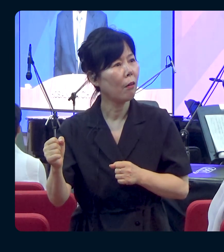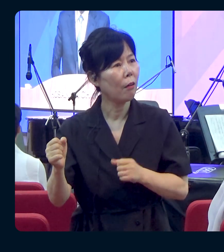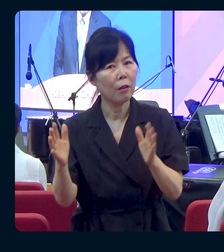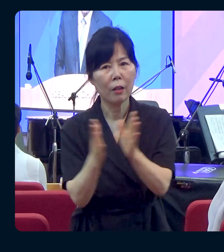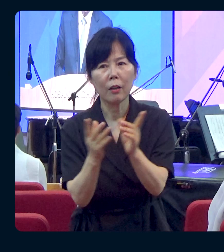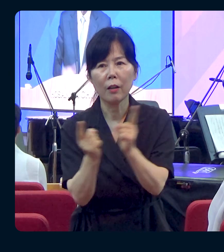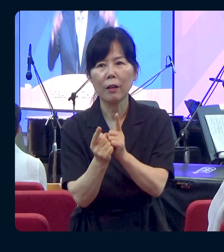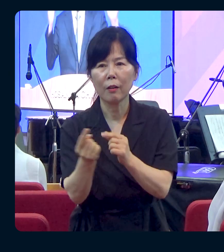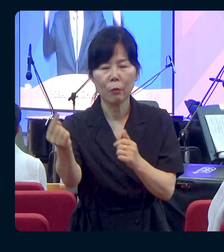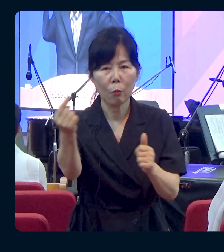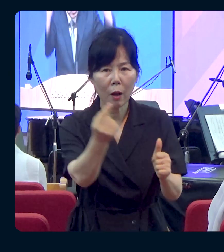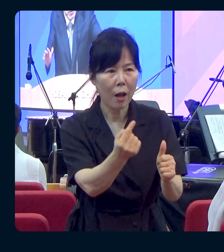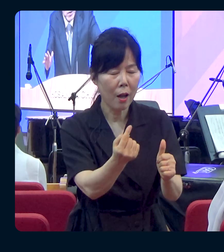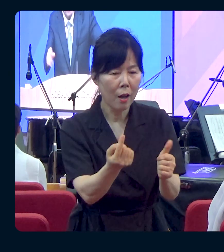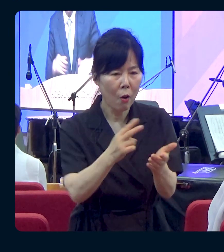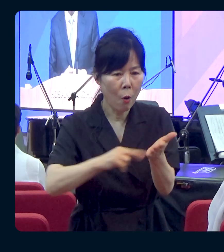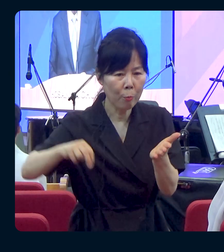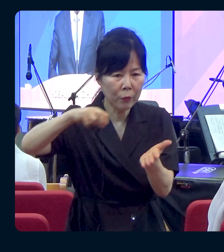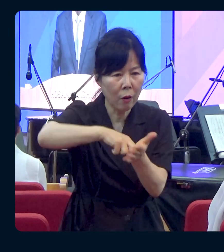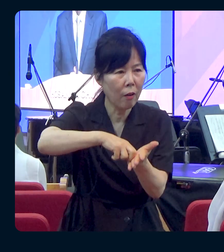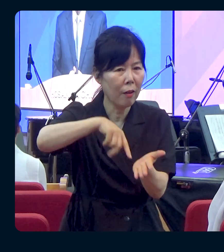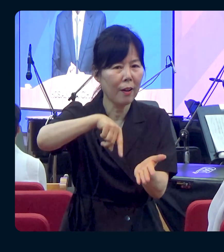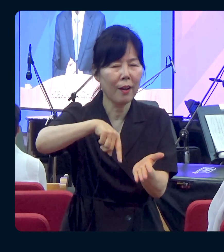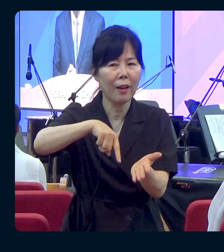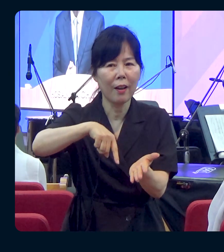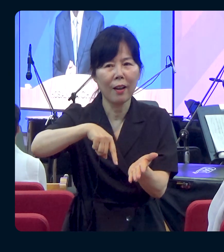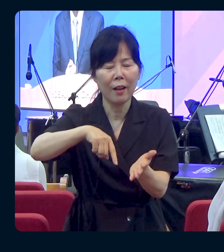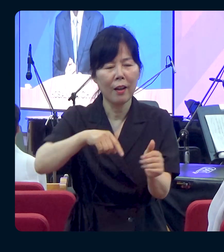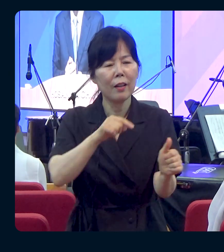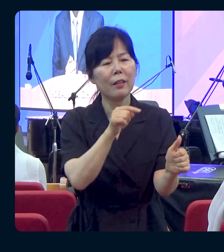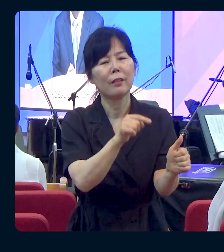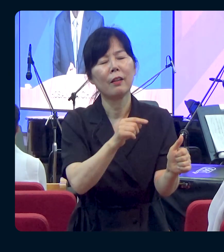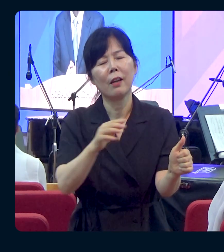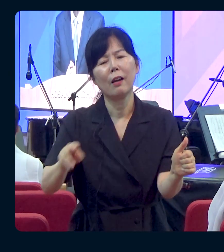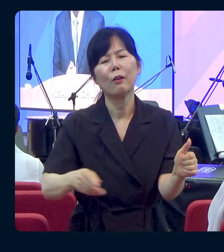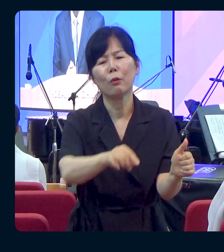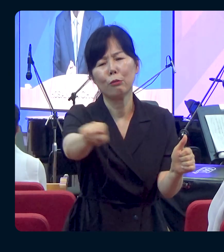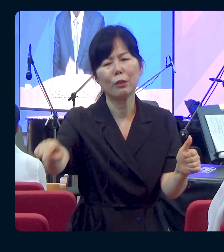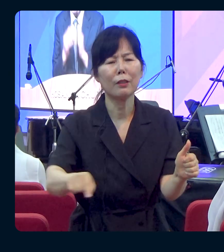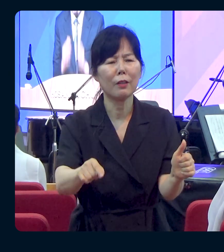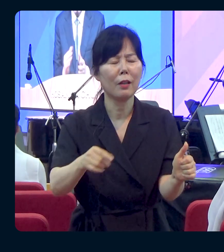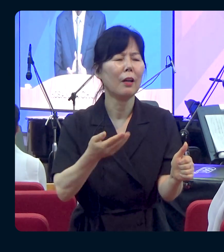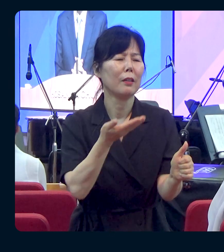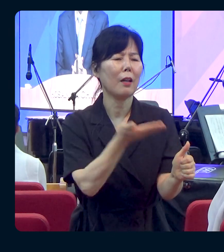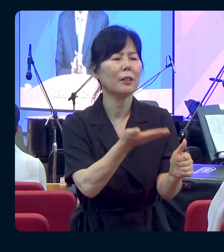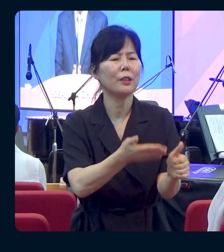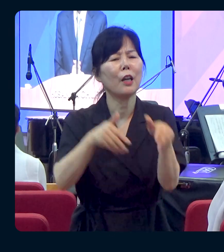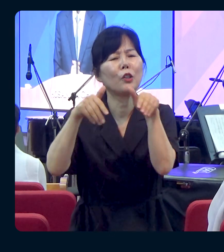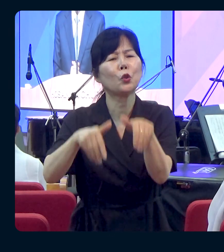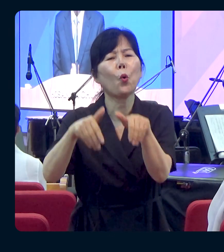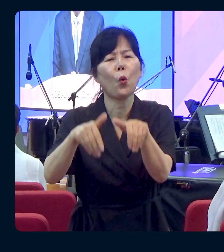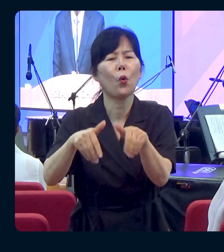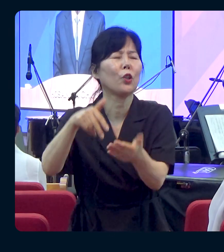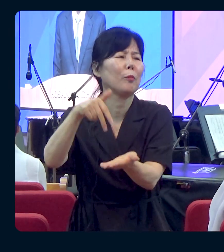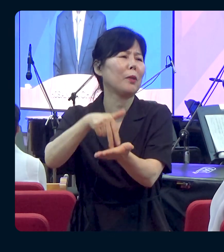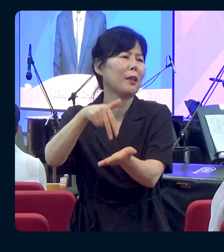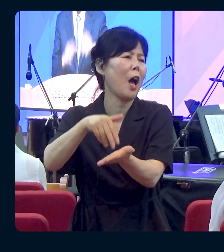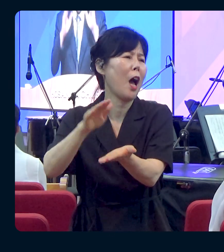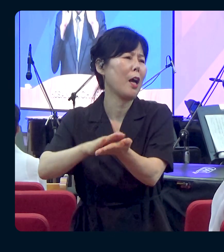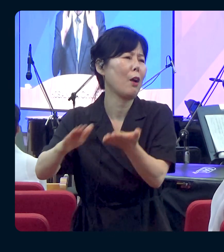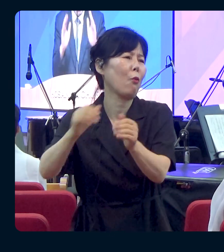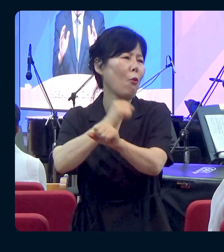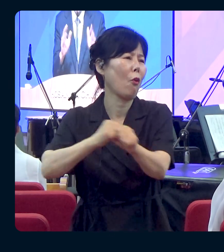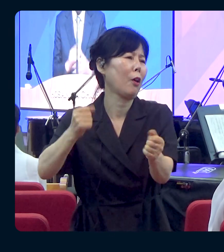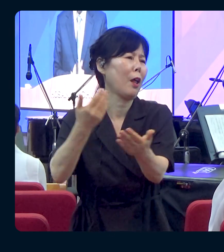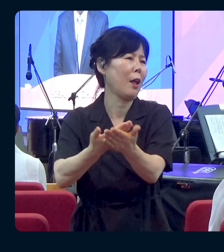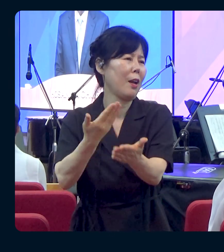당황했어요. 직접 안으로 들어왔어요. 그래가지고 요셉 앞에 엎드리면서 우리는 당신의 종들입니다